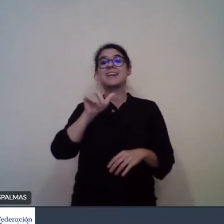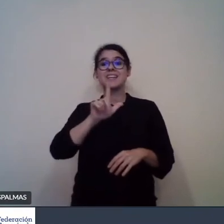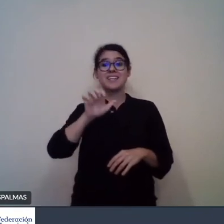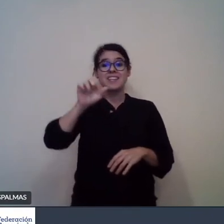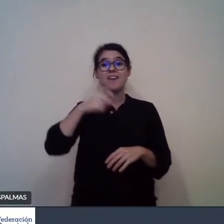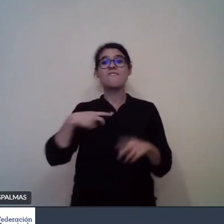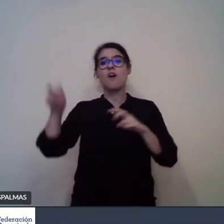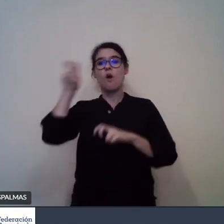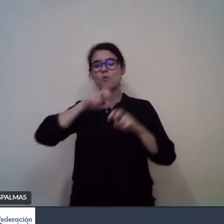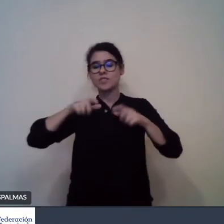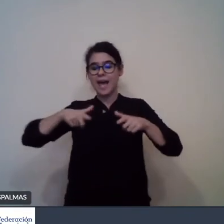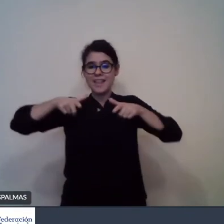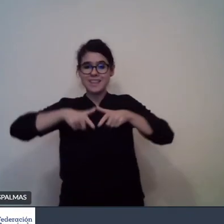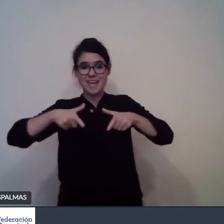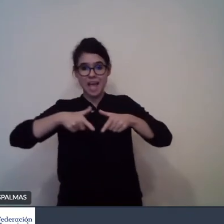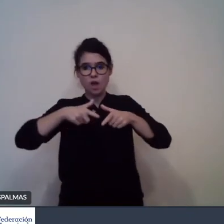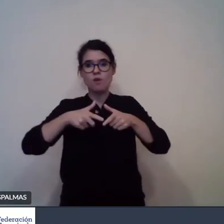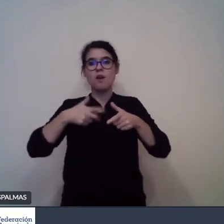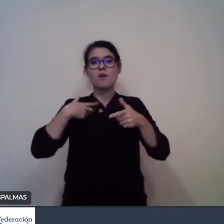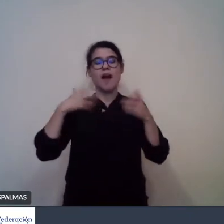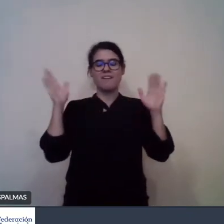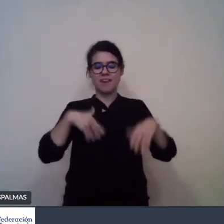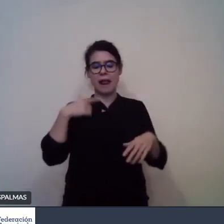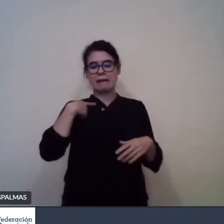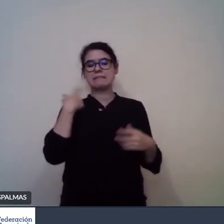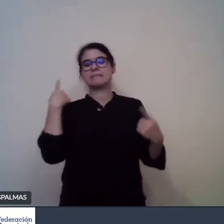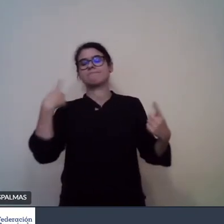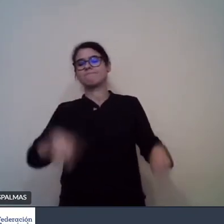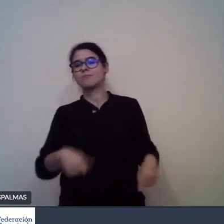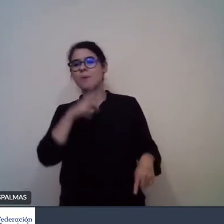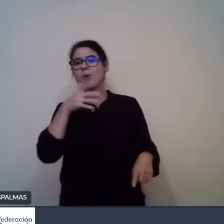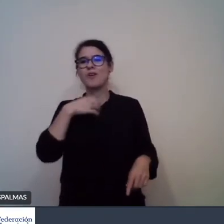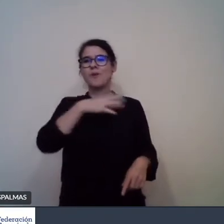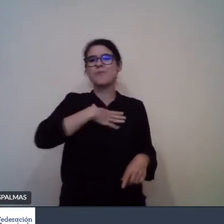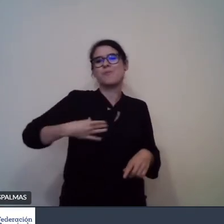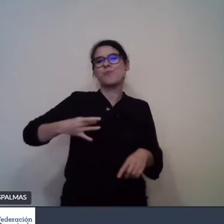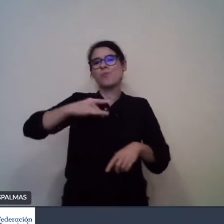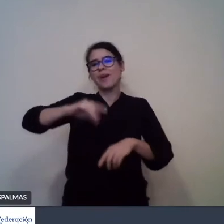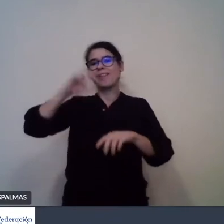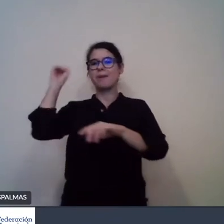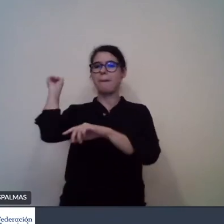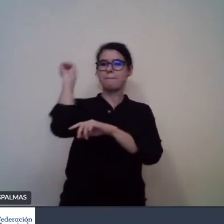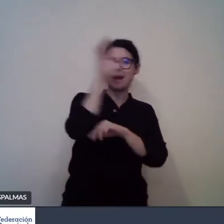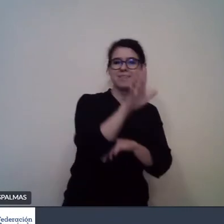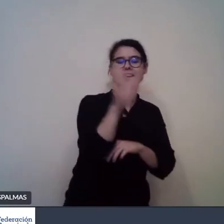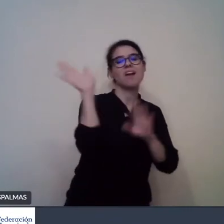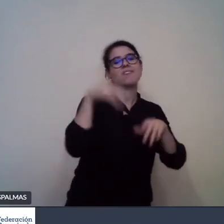él, se da cuenta tarde y lo que busca es la triangulación con Avalde en el lado contrario.